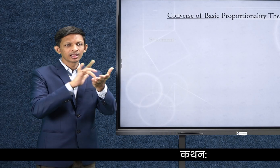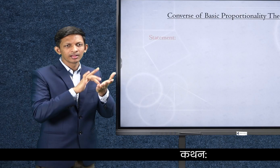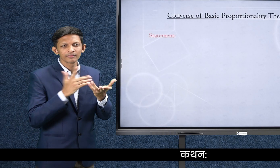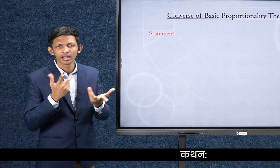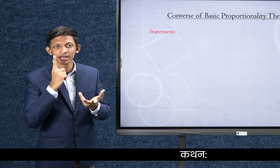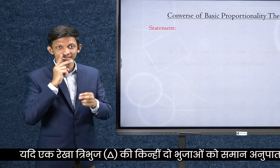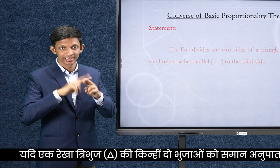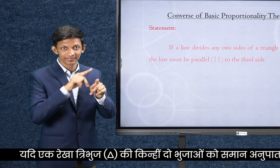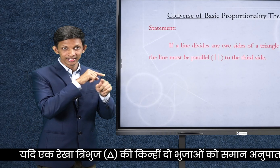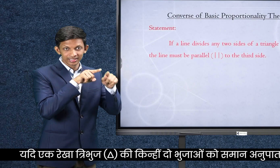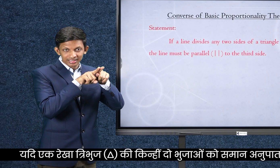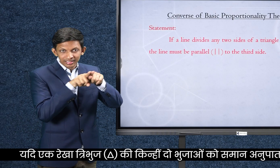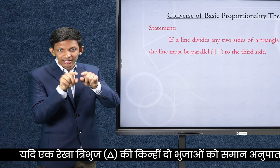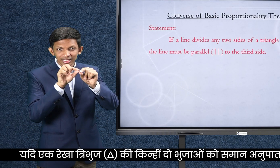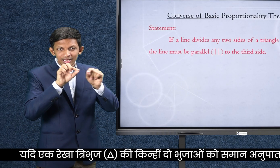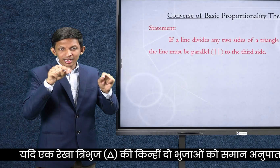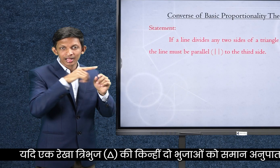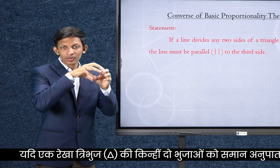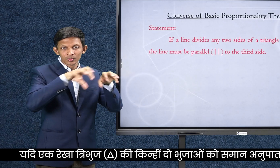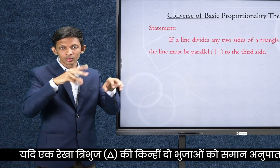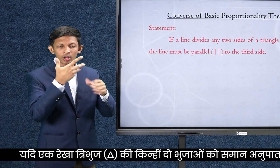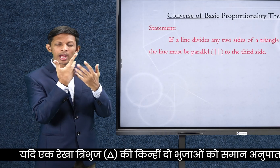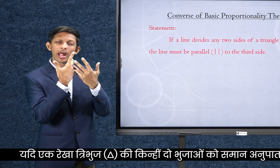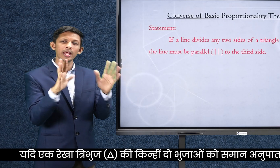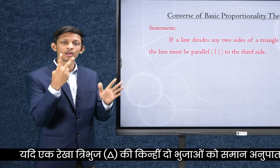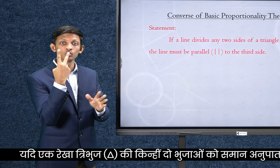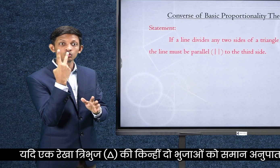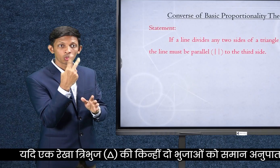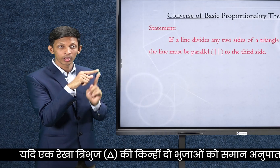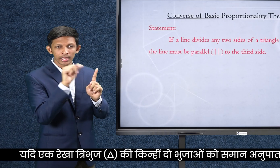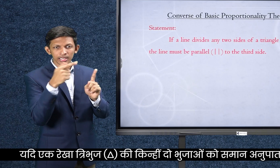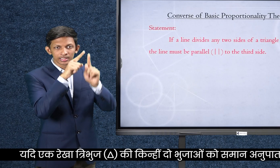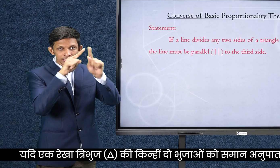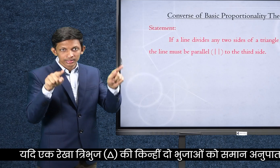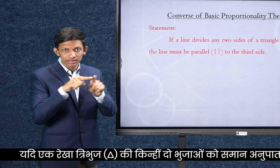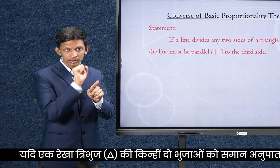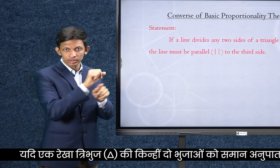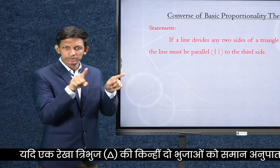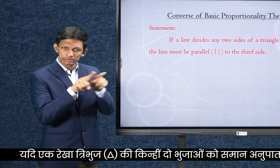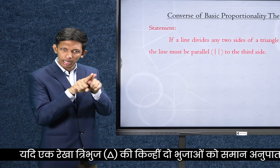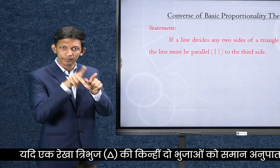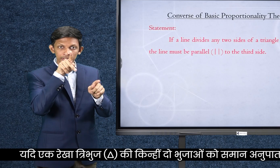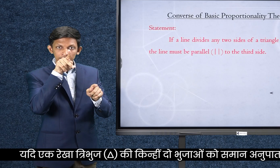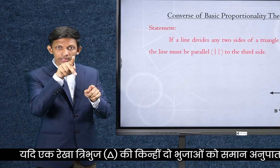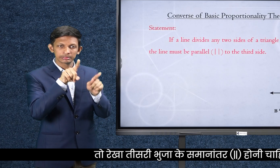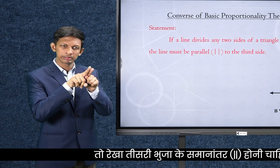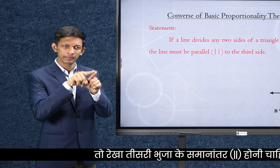खदना। यदि एक रेखा त्रिभुज की किन्हीं दो भुजाओं को समान अनुपात में विभाजित करती है तो